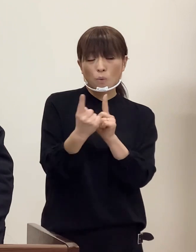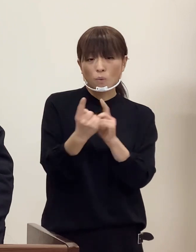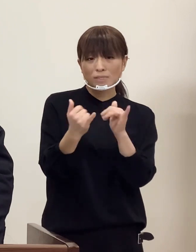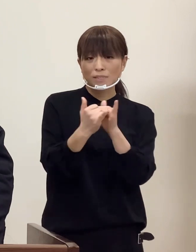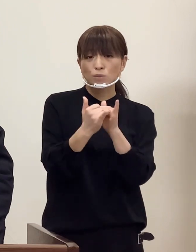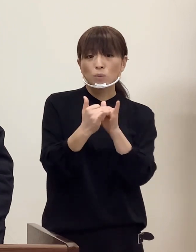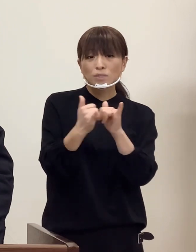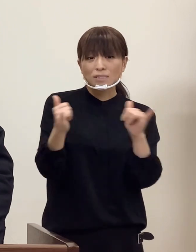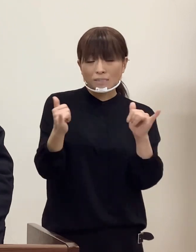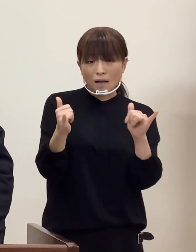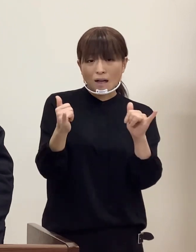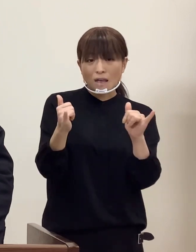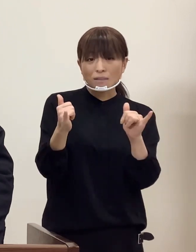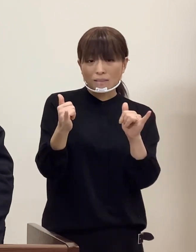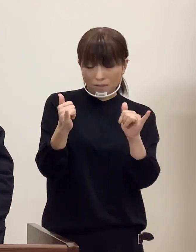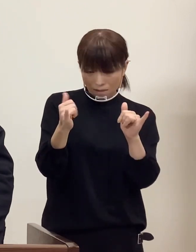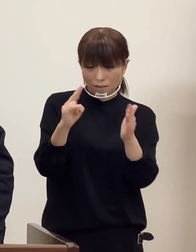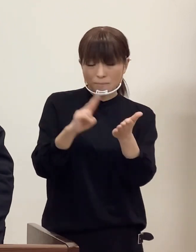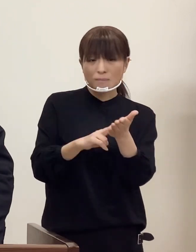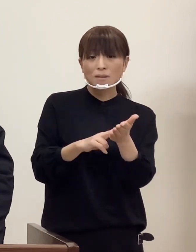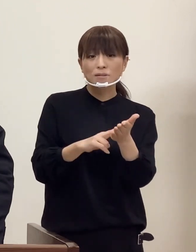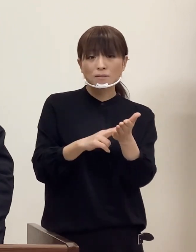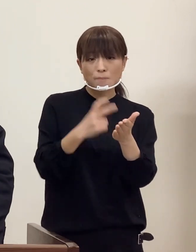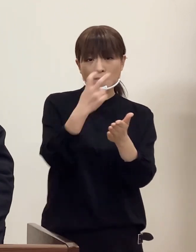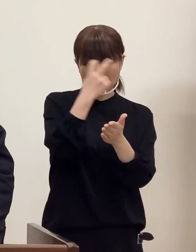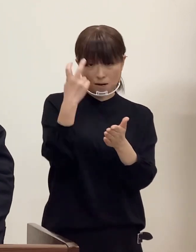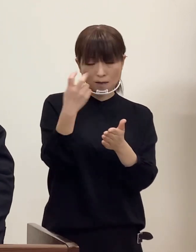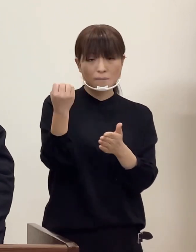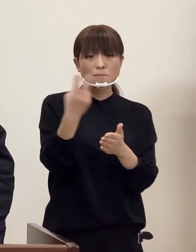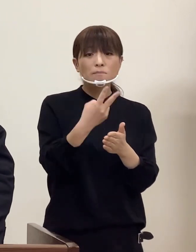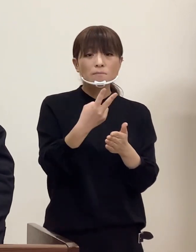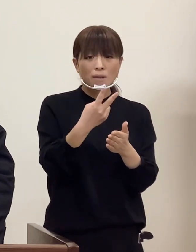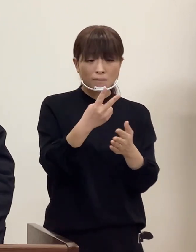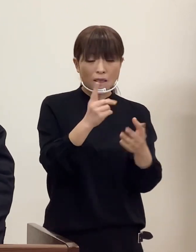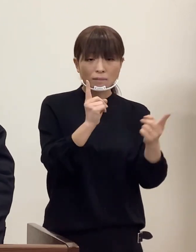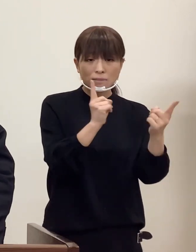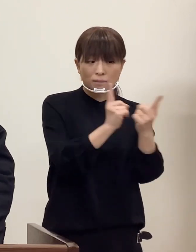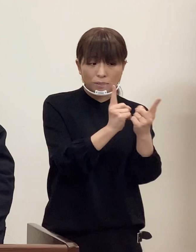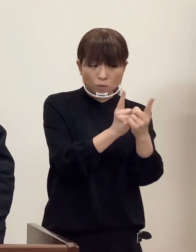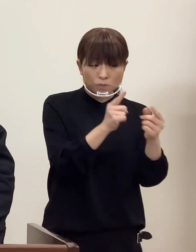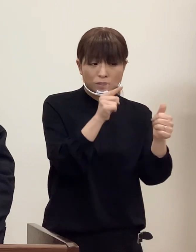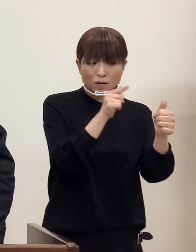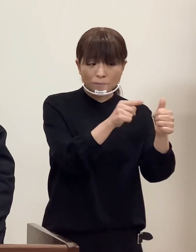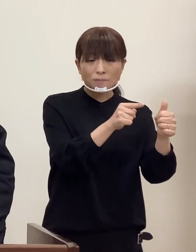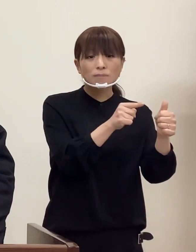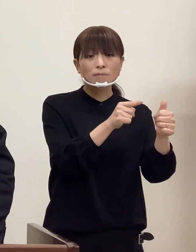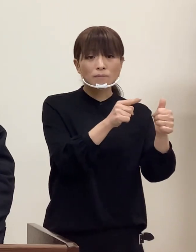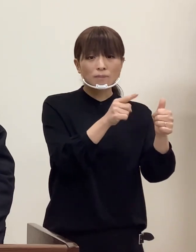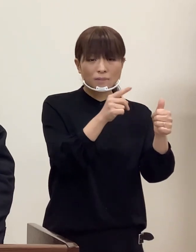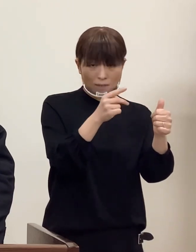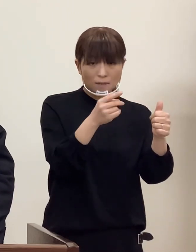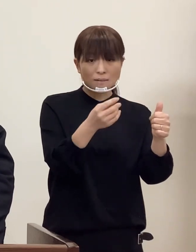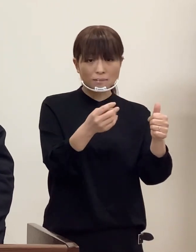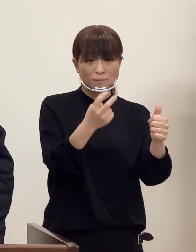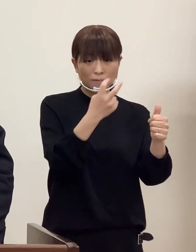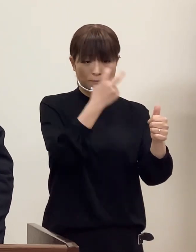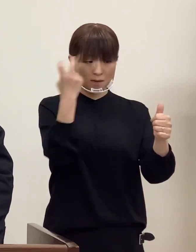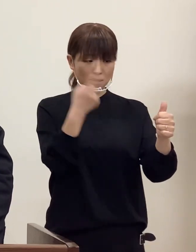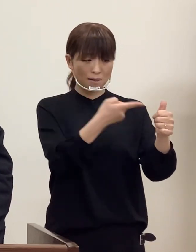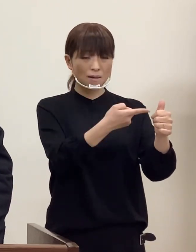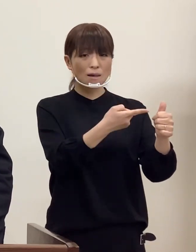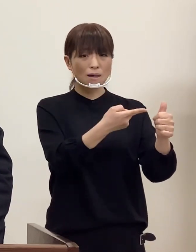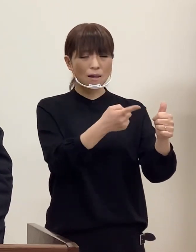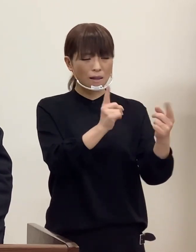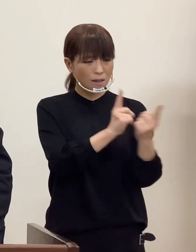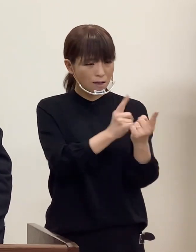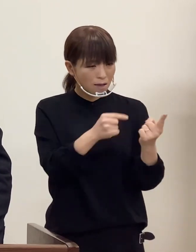触者と認定された方ばかりでなく、接触した知人が感染者となったため、ご自